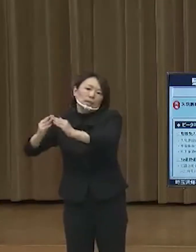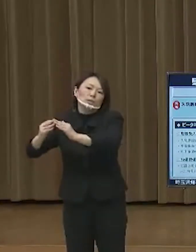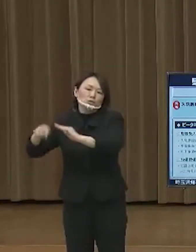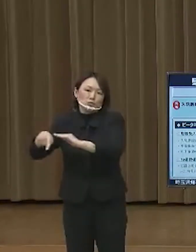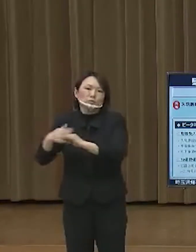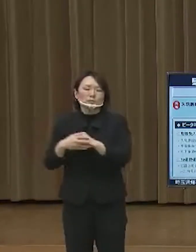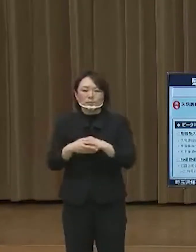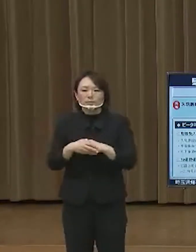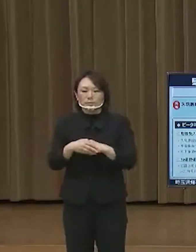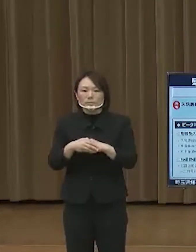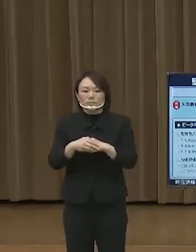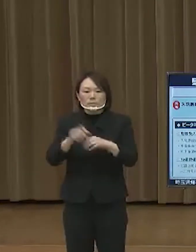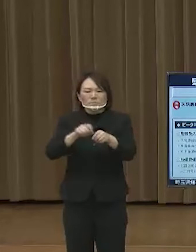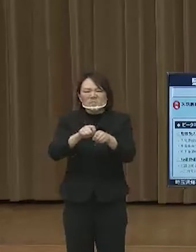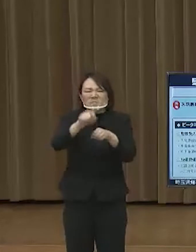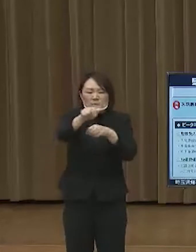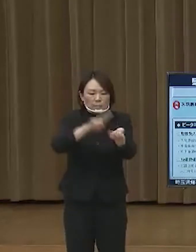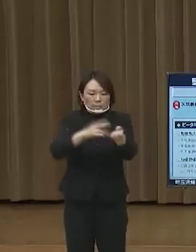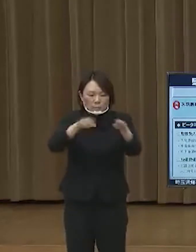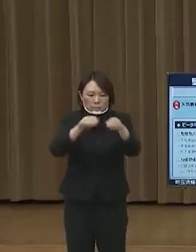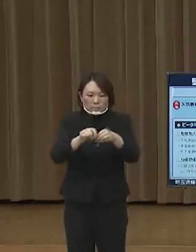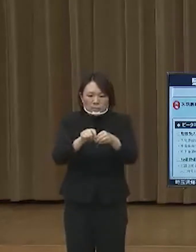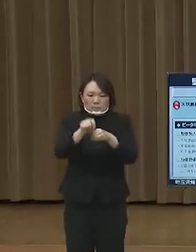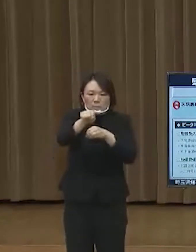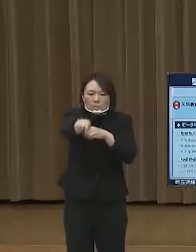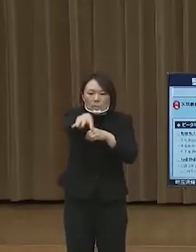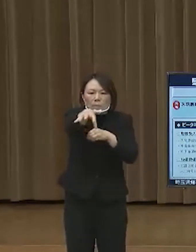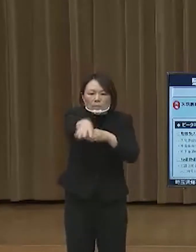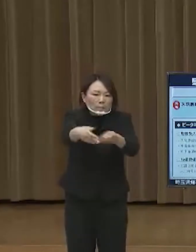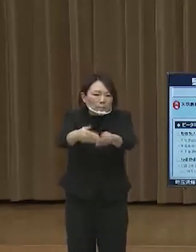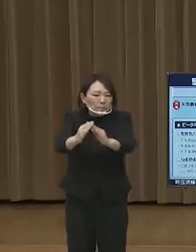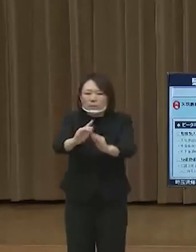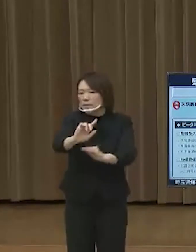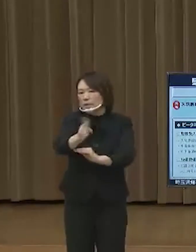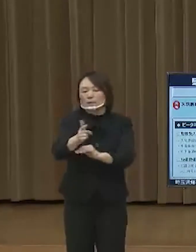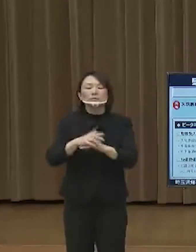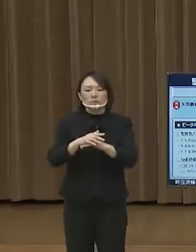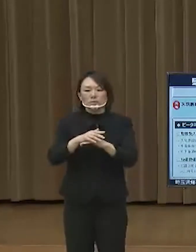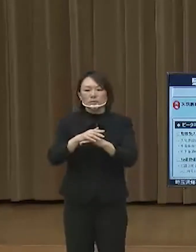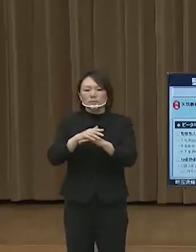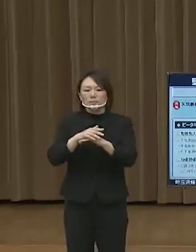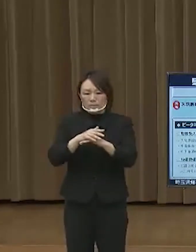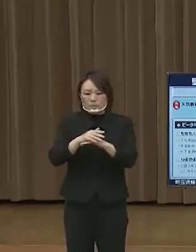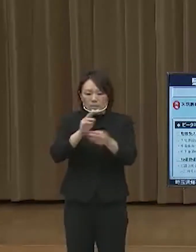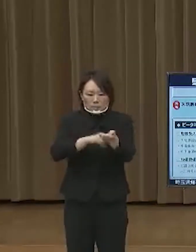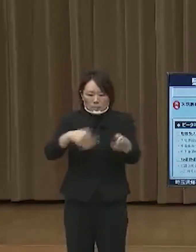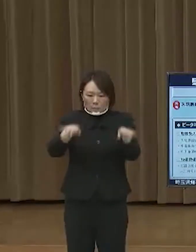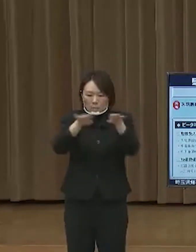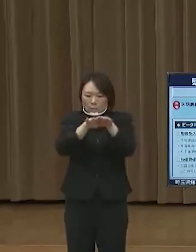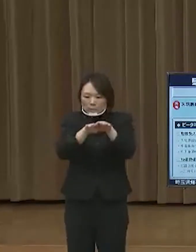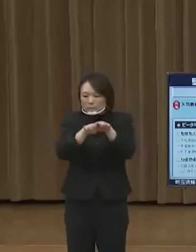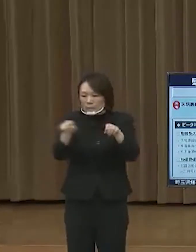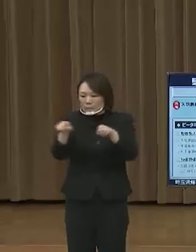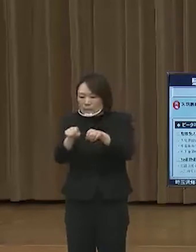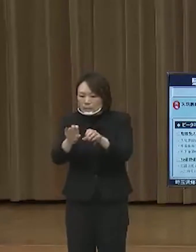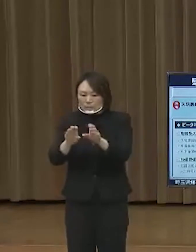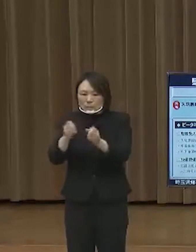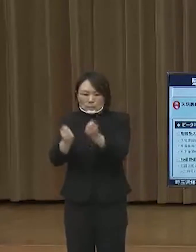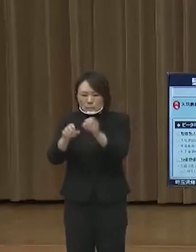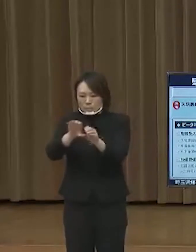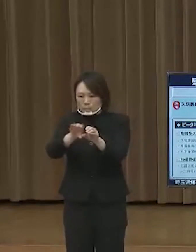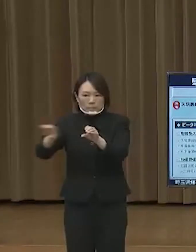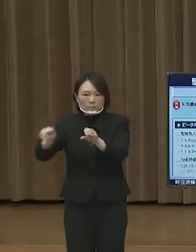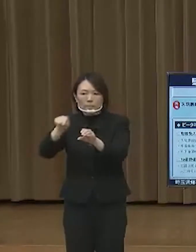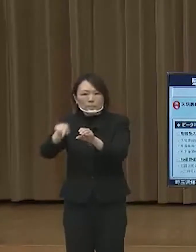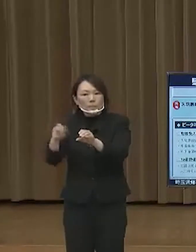使ってやるのではなくて、この一体としてこれを運用をすることが隔離した施設